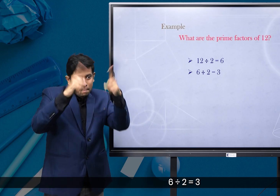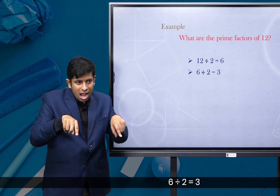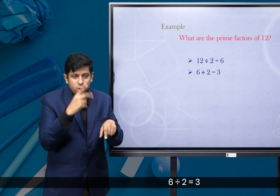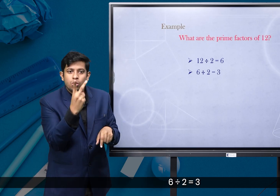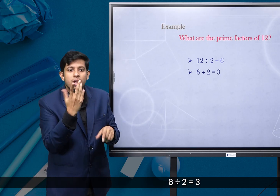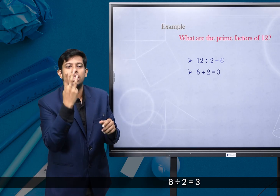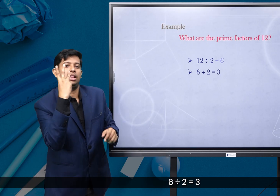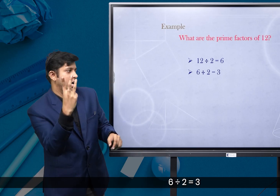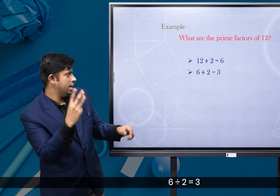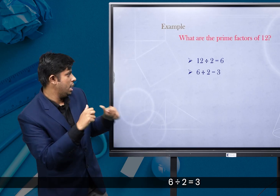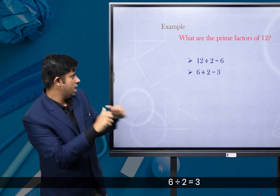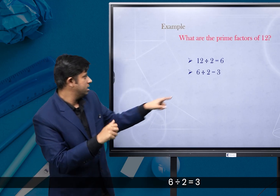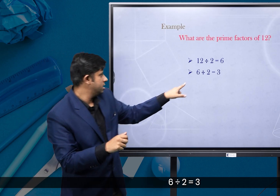6 भागिले 2 बरोबर 3.